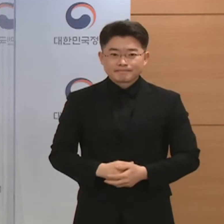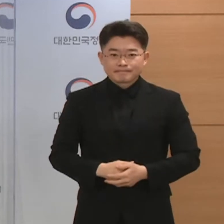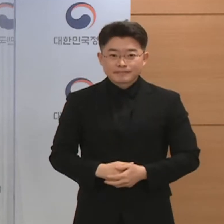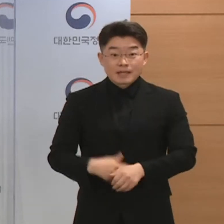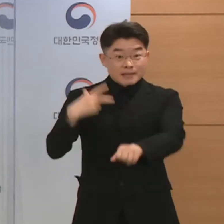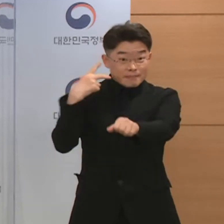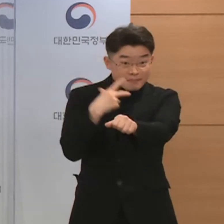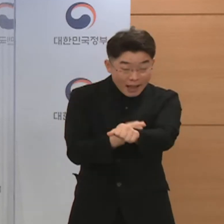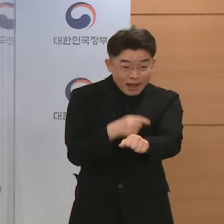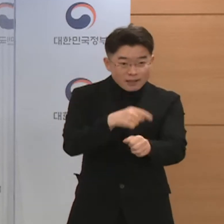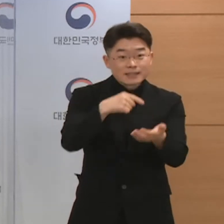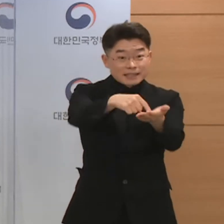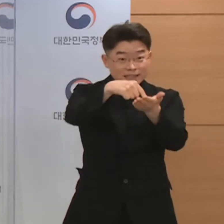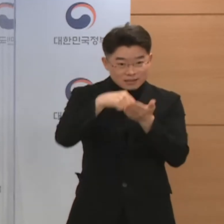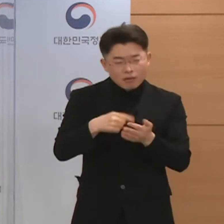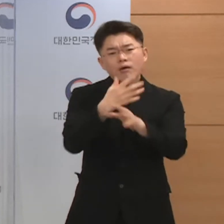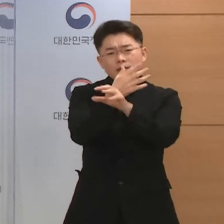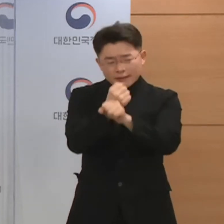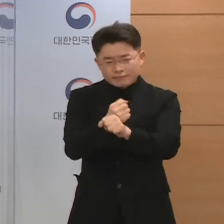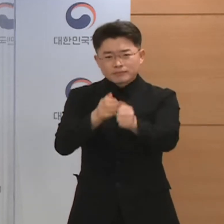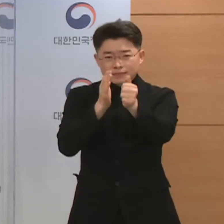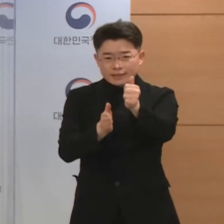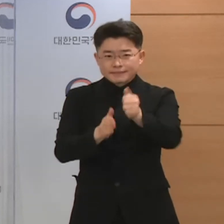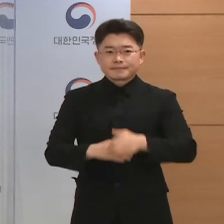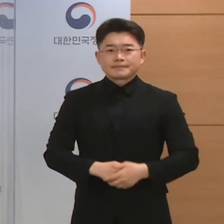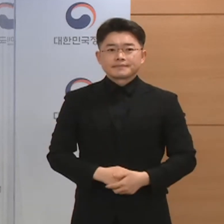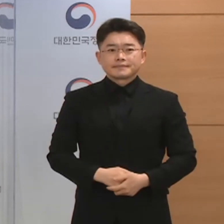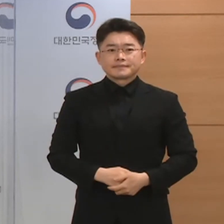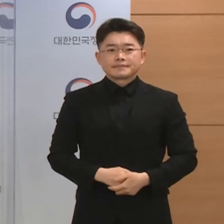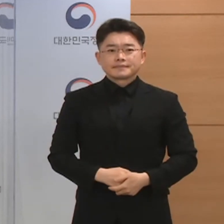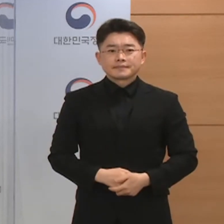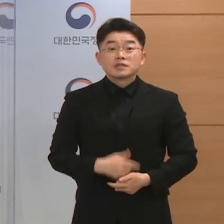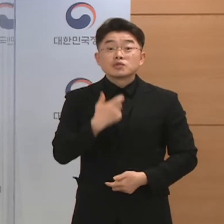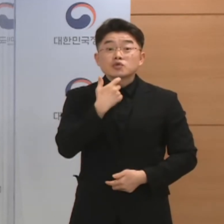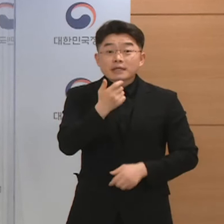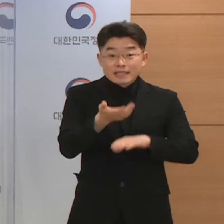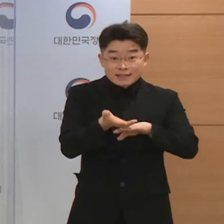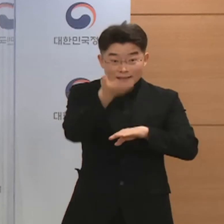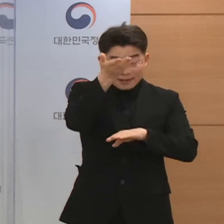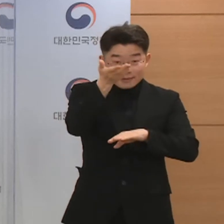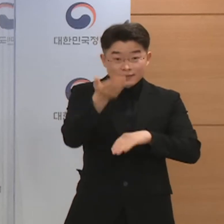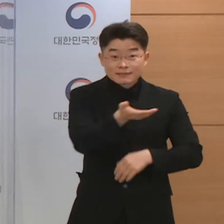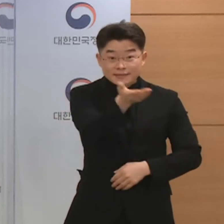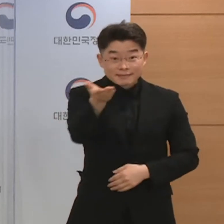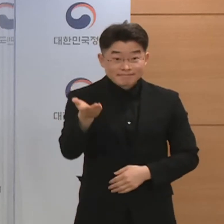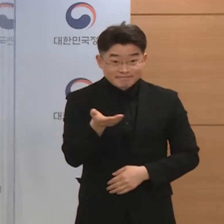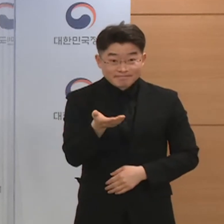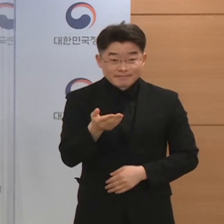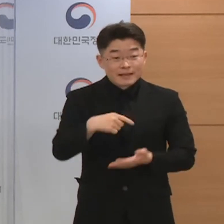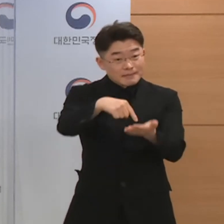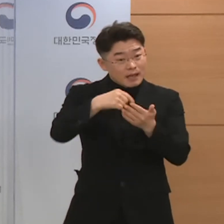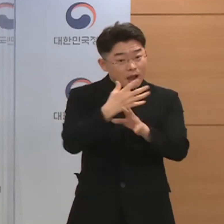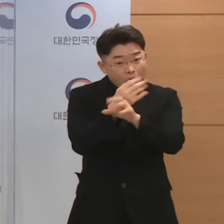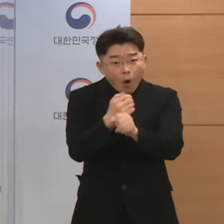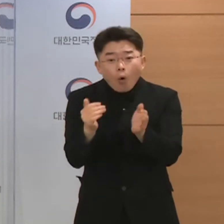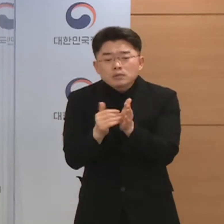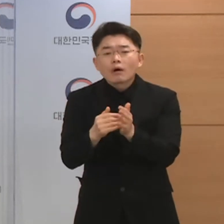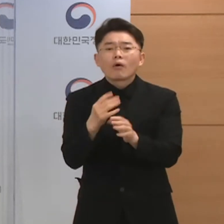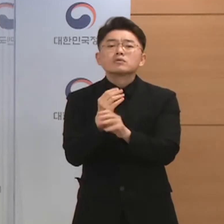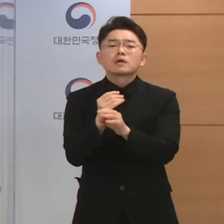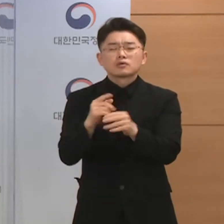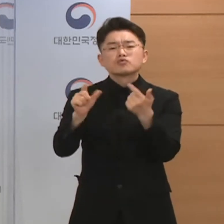따라 예방접종에 참여해 주시기를 부탁드립니다. 60세 이상 대상자들의 예약은 6월